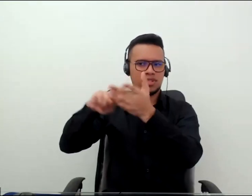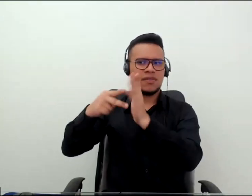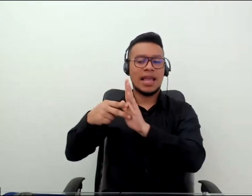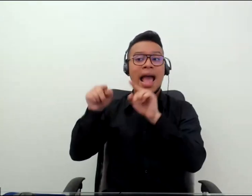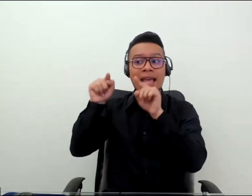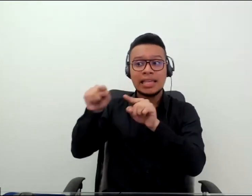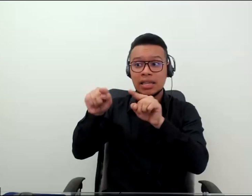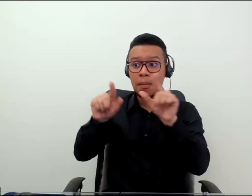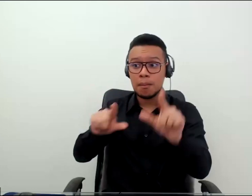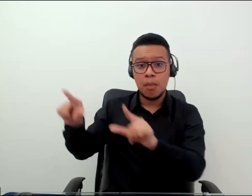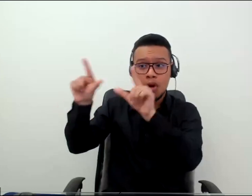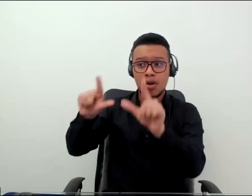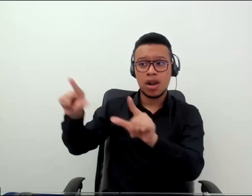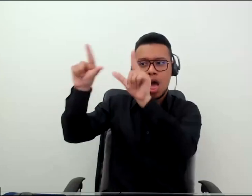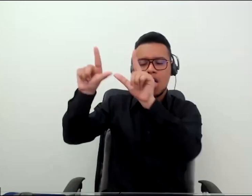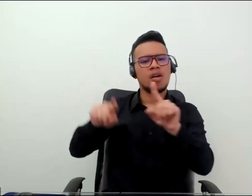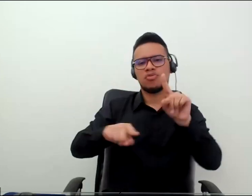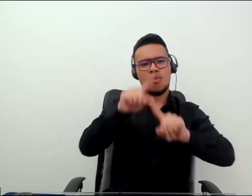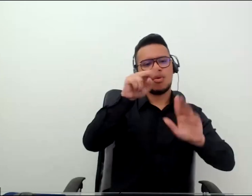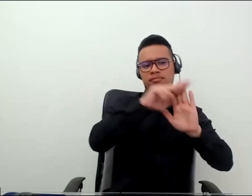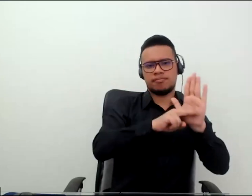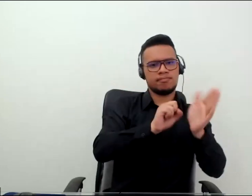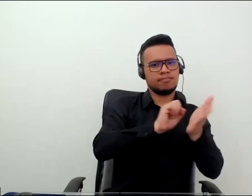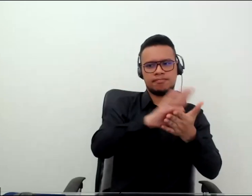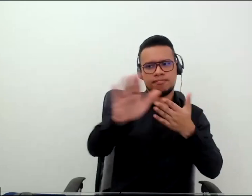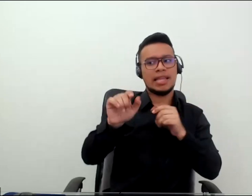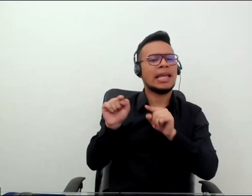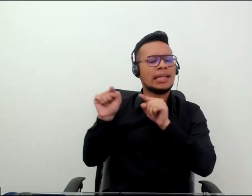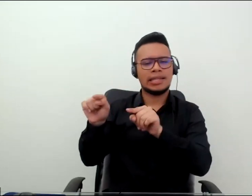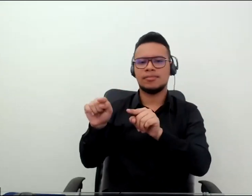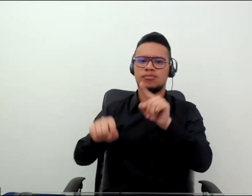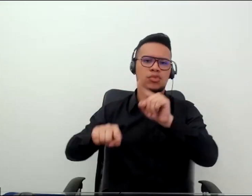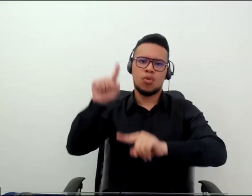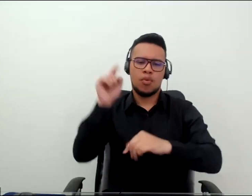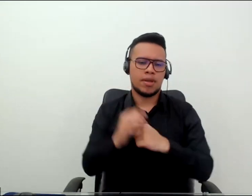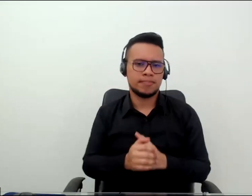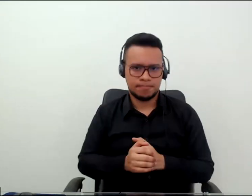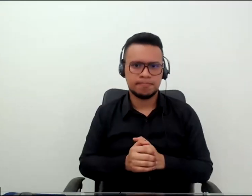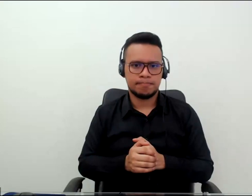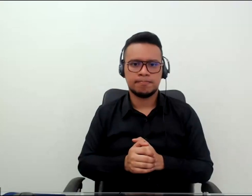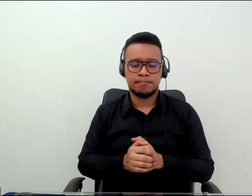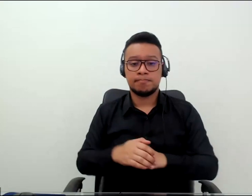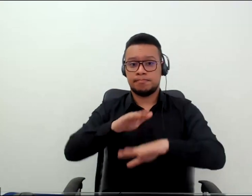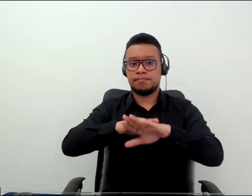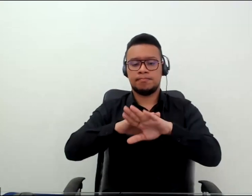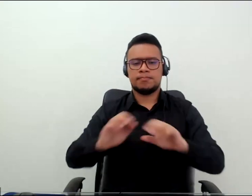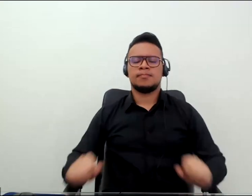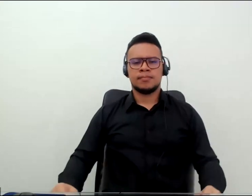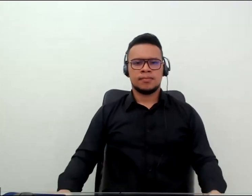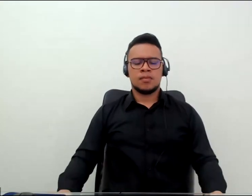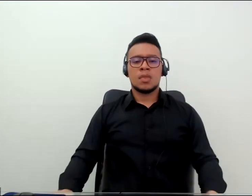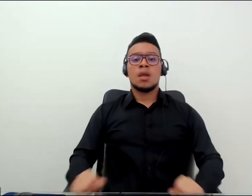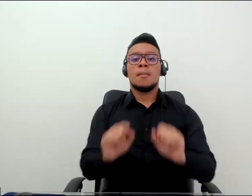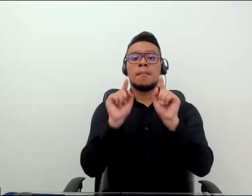momento este tipo de titulación si no es posible acceder a la política de gratuidad